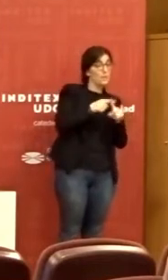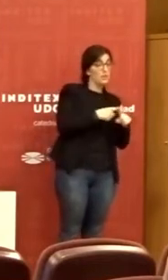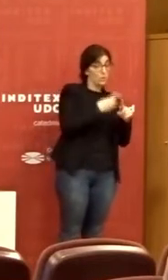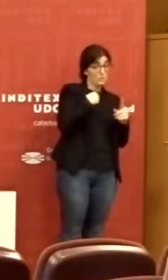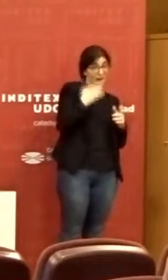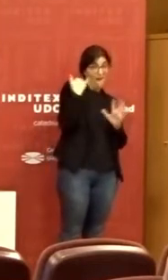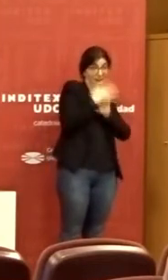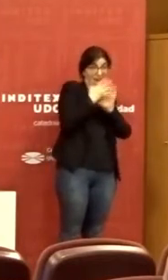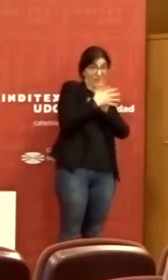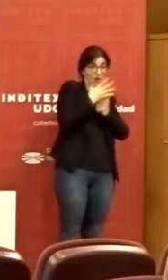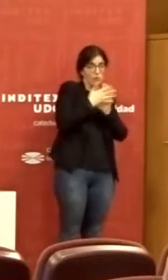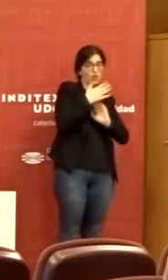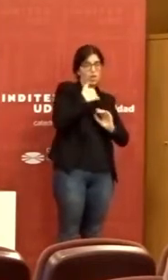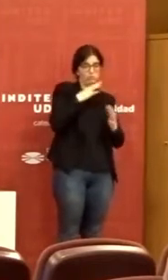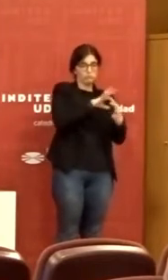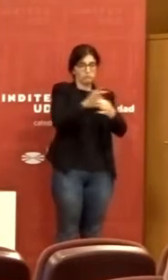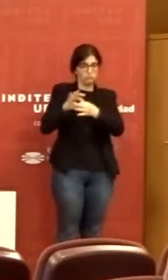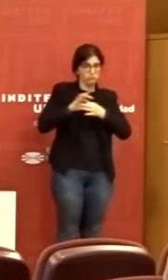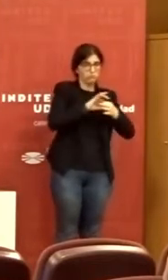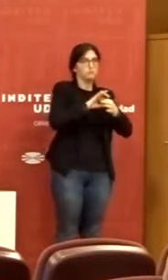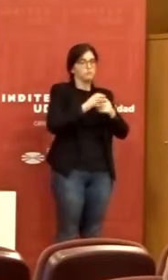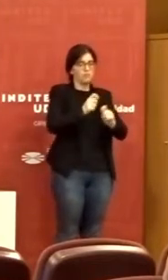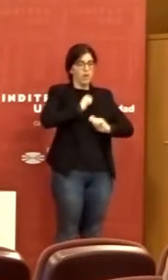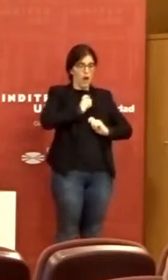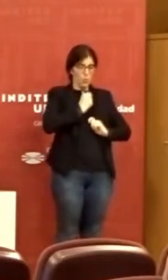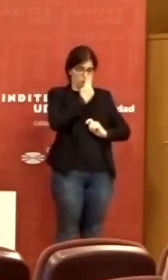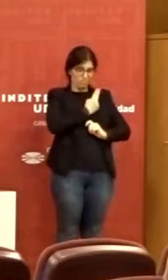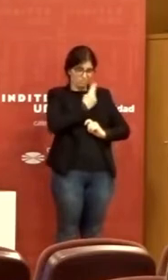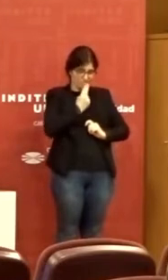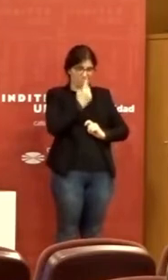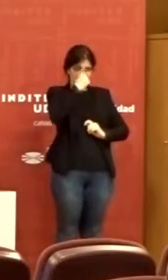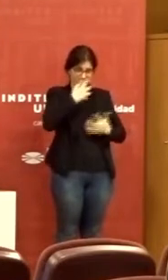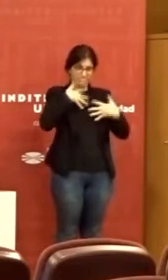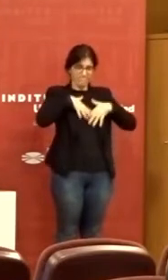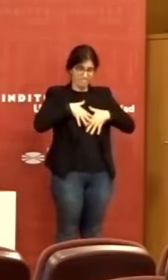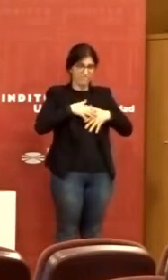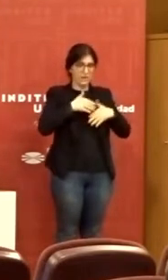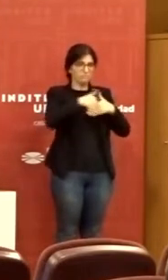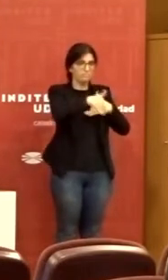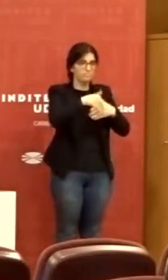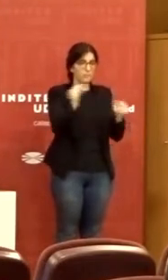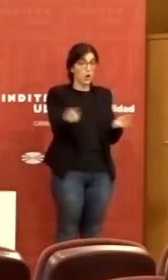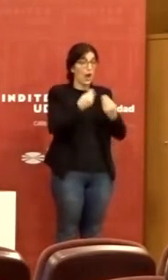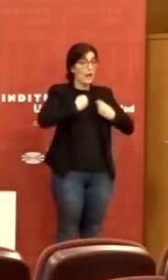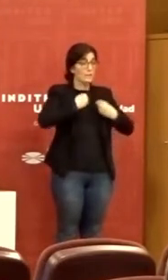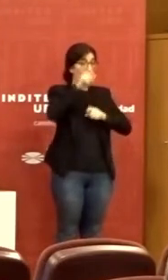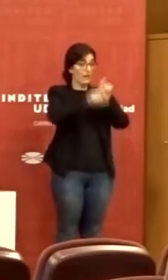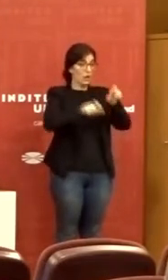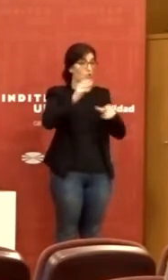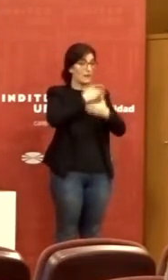núcleo de actividades que yo creo que refleja ese compromiso y nuestra intención de mejorar la vida de las personas con